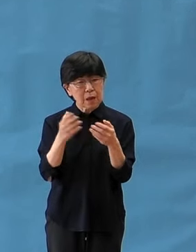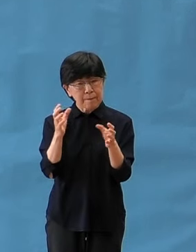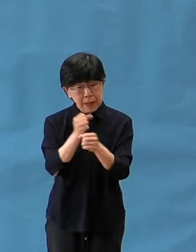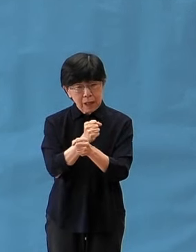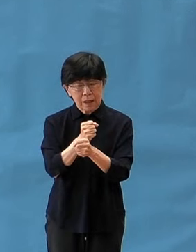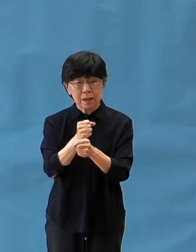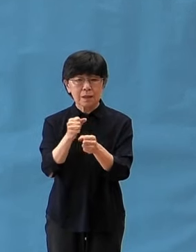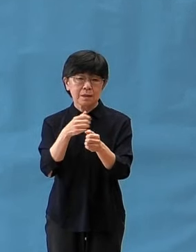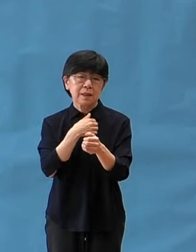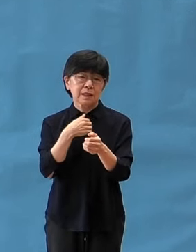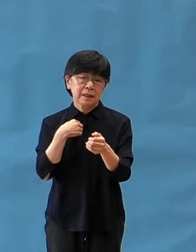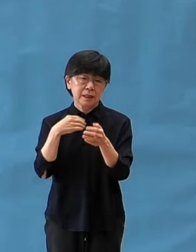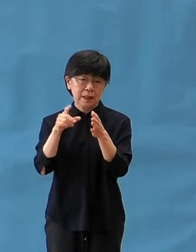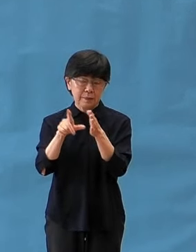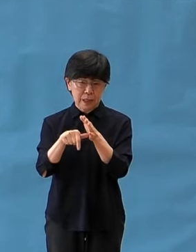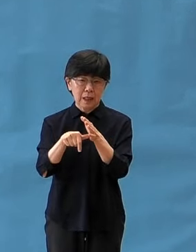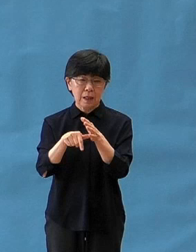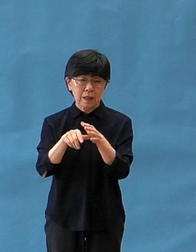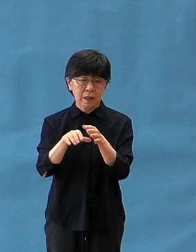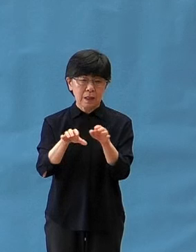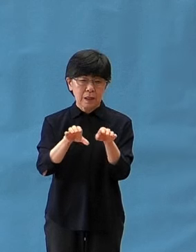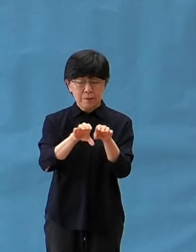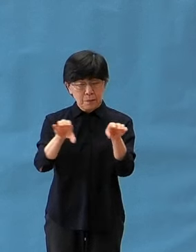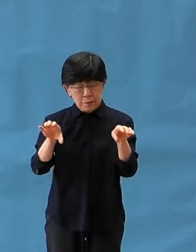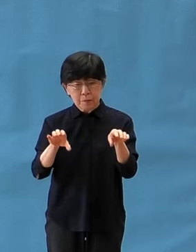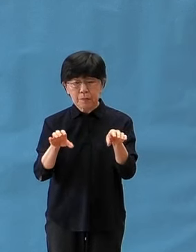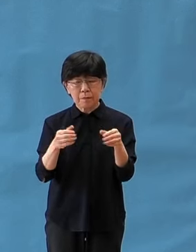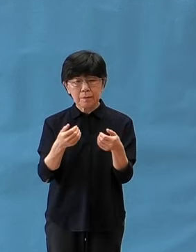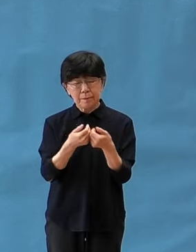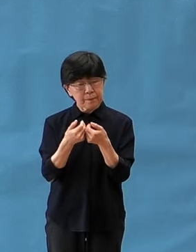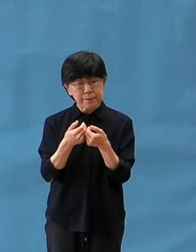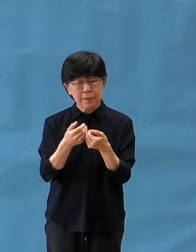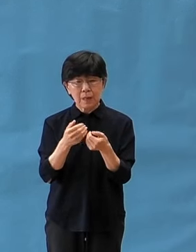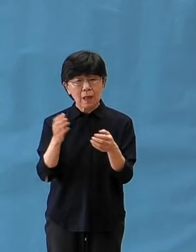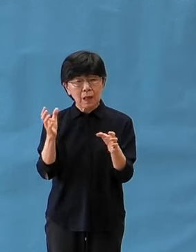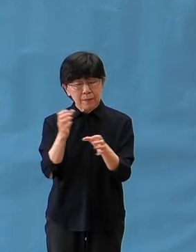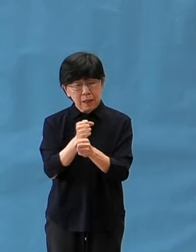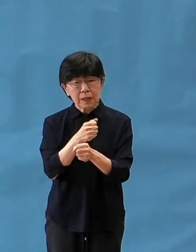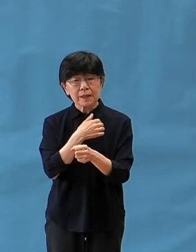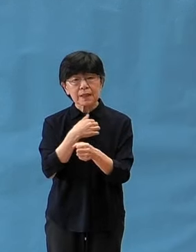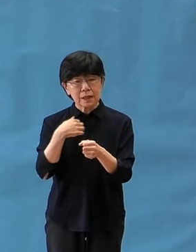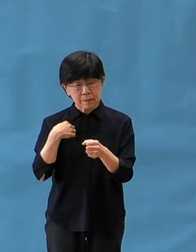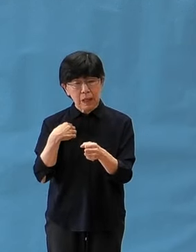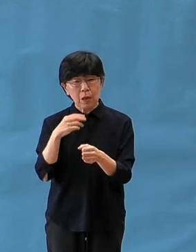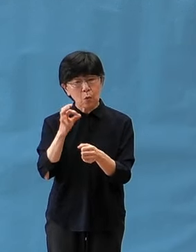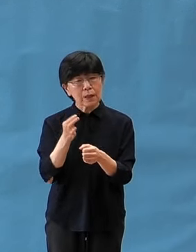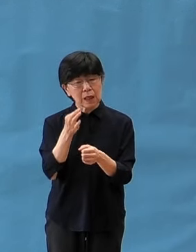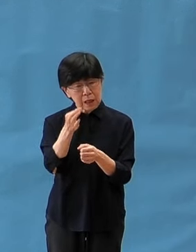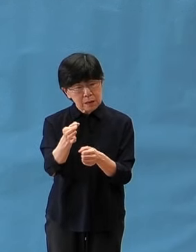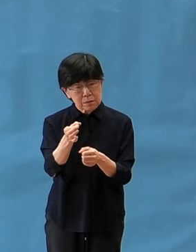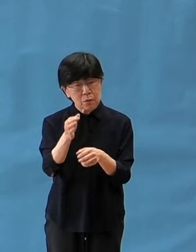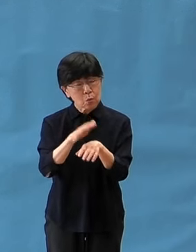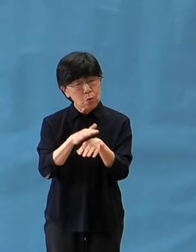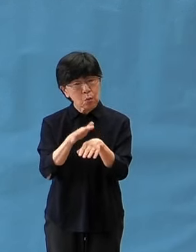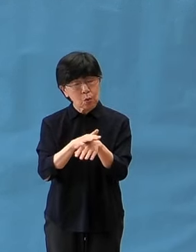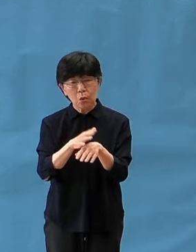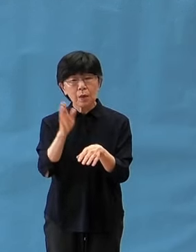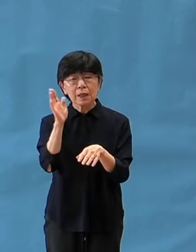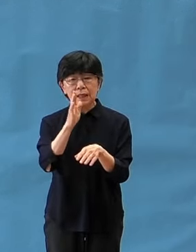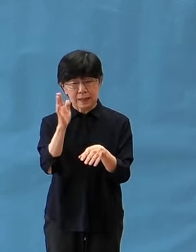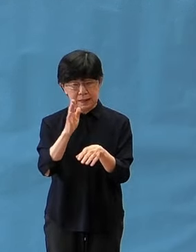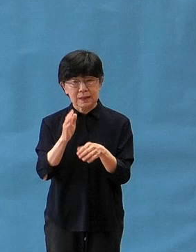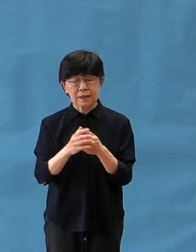されたらあの有力化する必要もなくなりますから、まあ、そういうその今回の有力化の前にやる